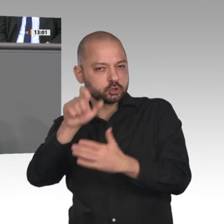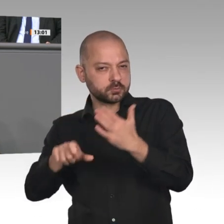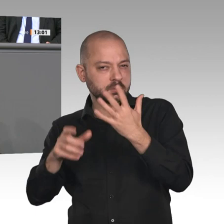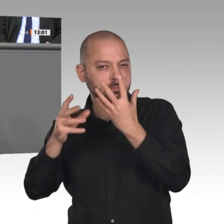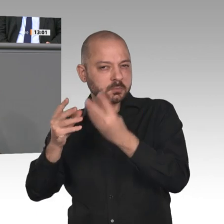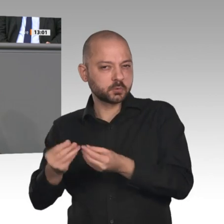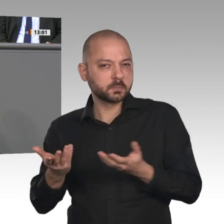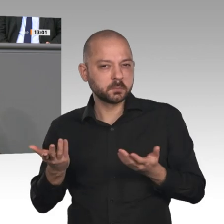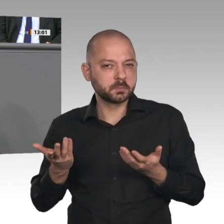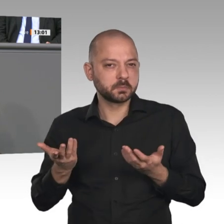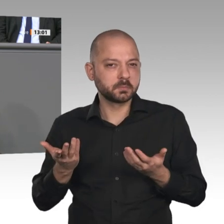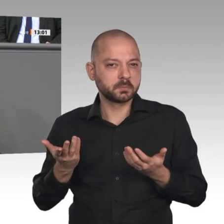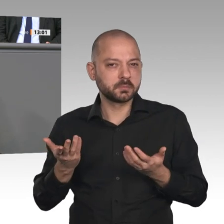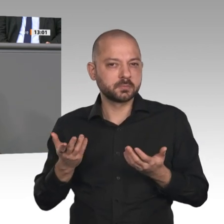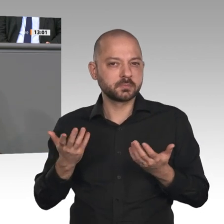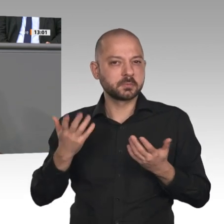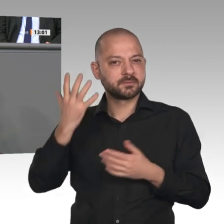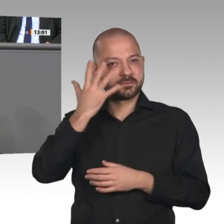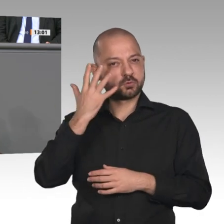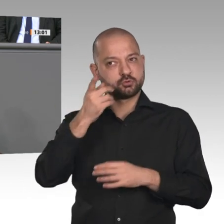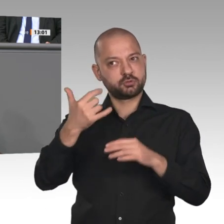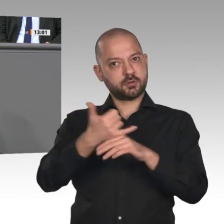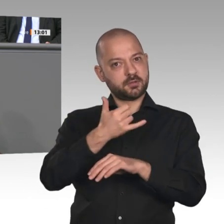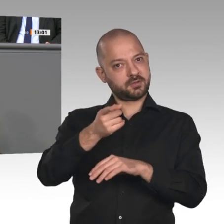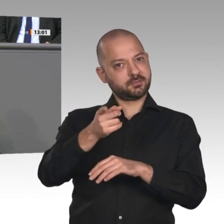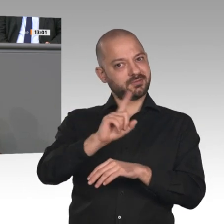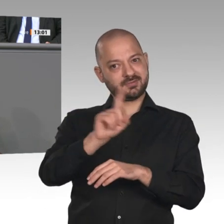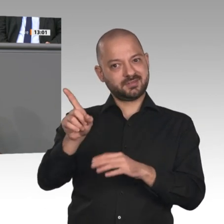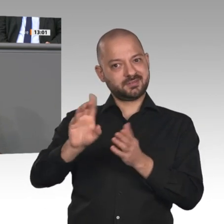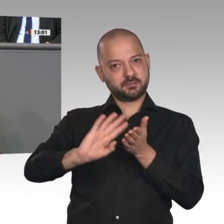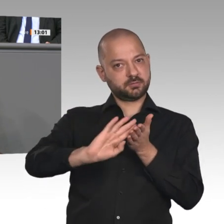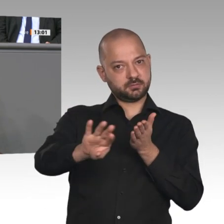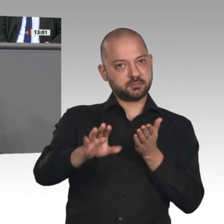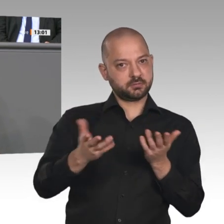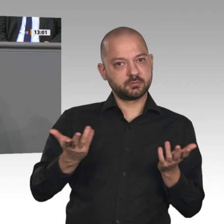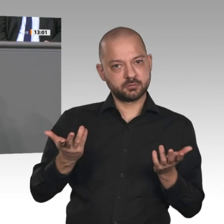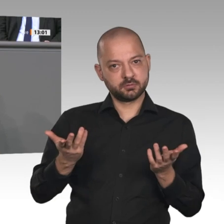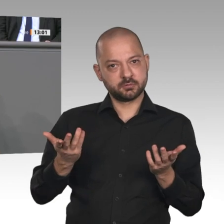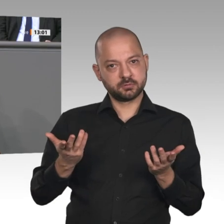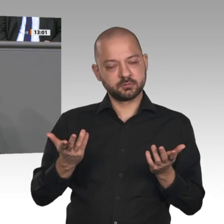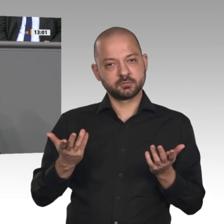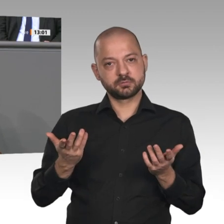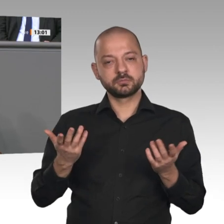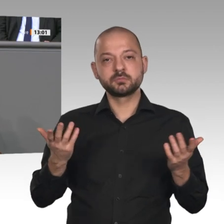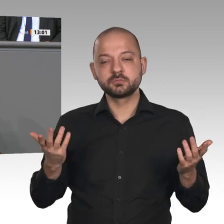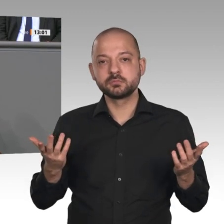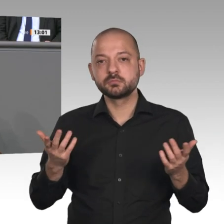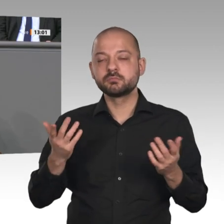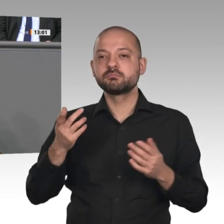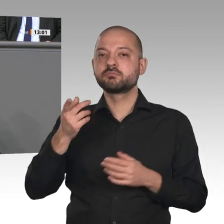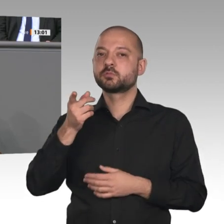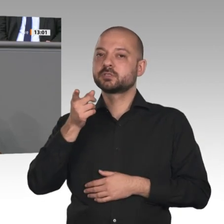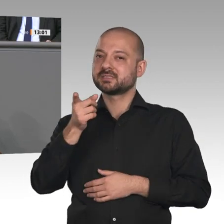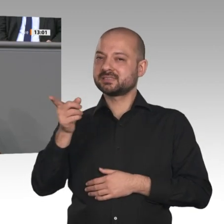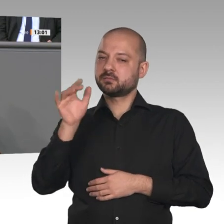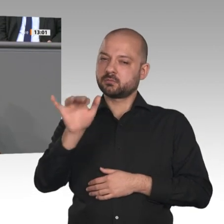können, wenn ihr Ehepartner nicht ausgebürgert worden wäre oder er die Staatsangehörigkeit Deutschlands verloren hätte. Das sind Lücken,